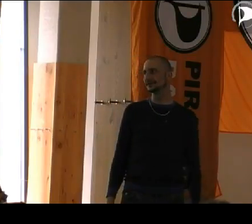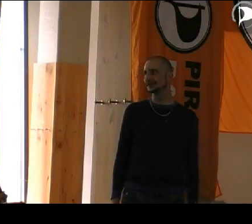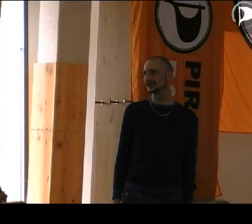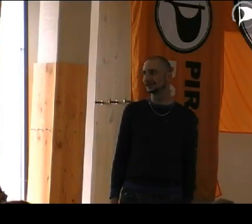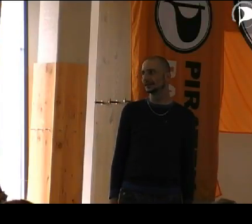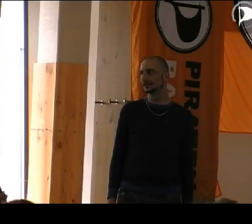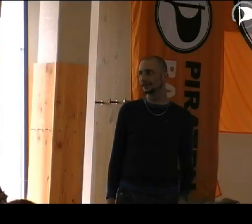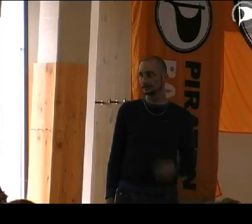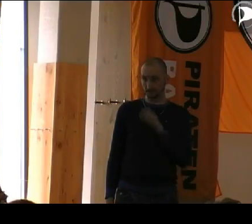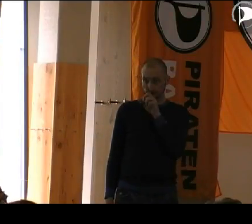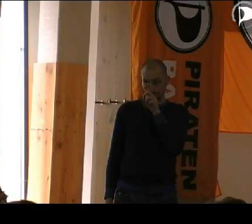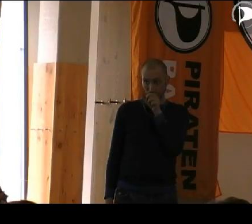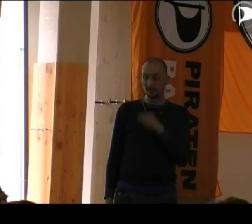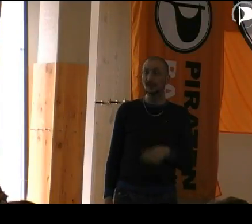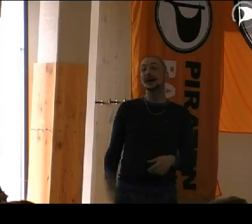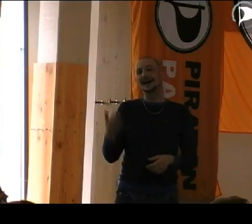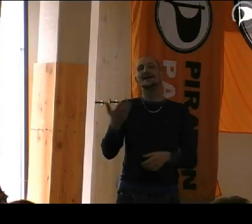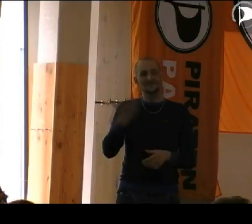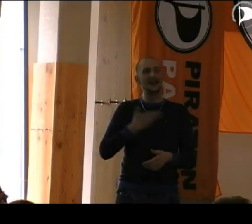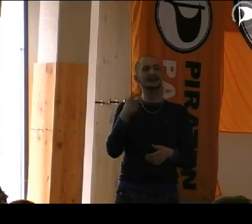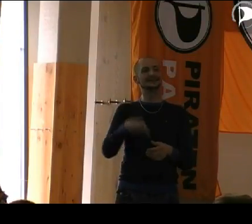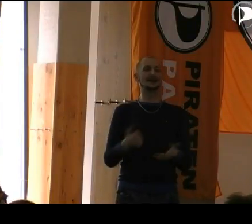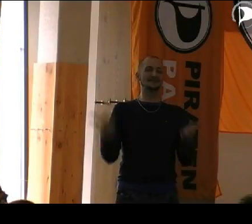und irgendwann war nur vorstands